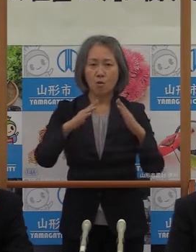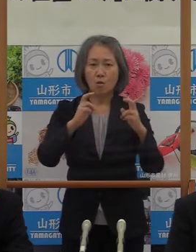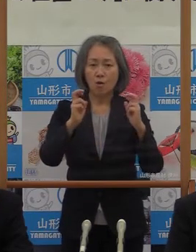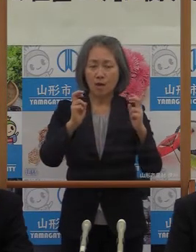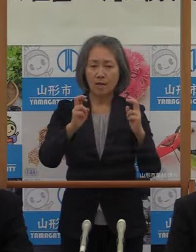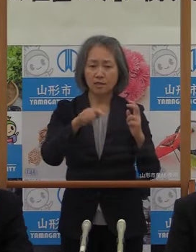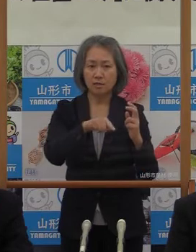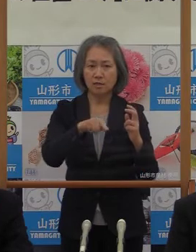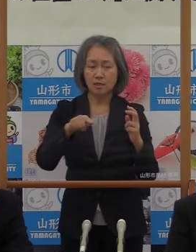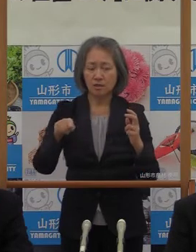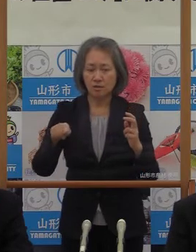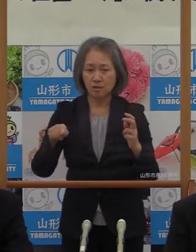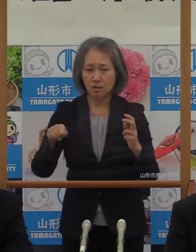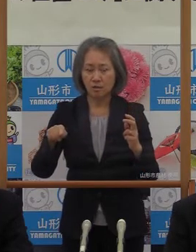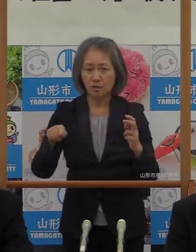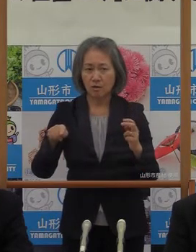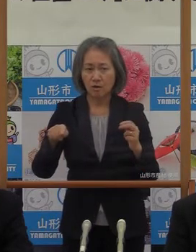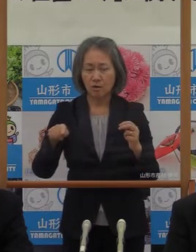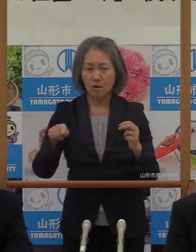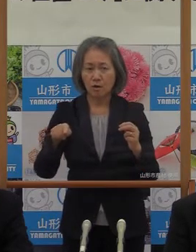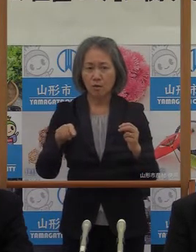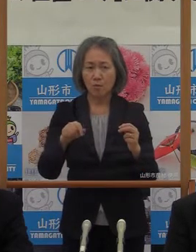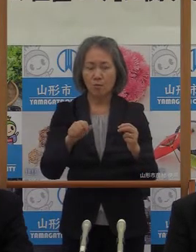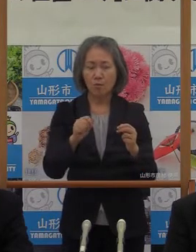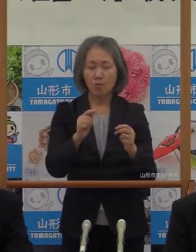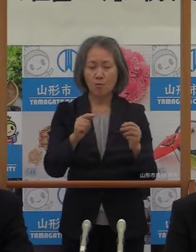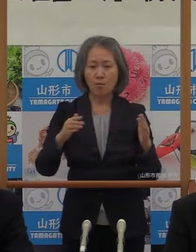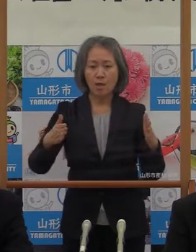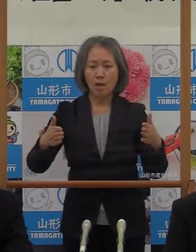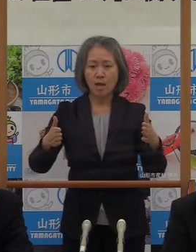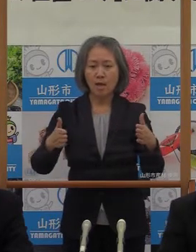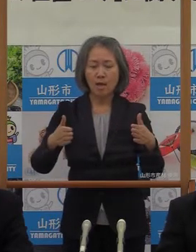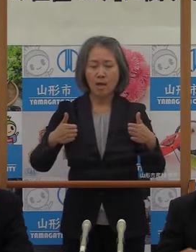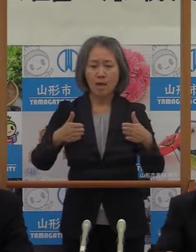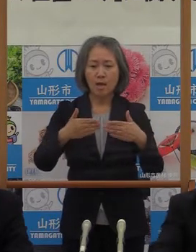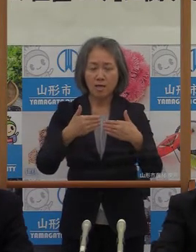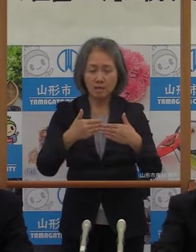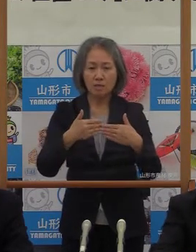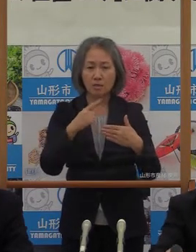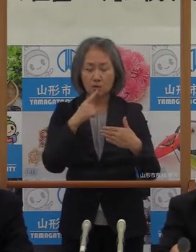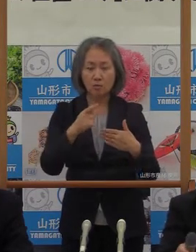建物といいますか、そちら1店舗ということになるんでしょうか。